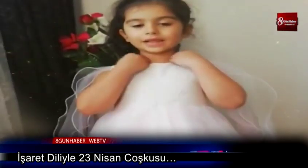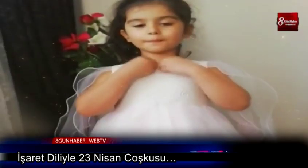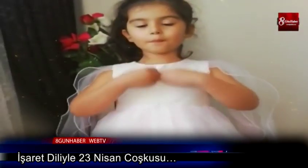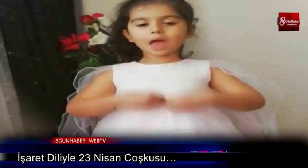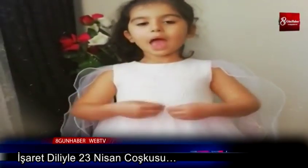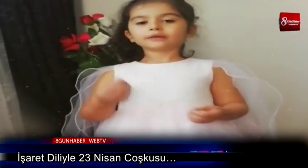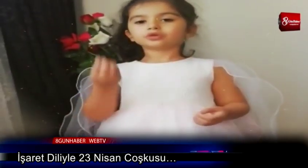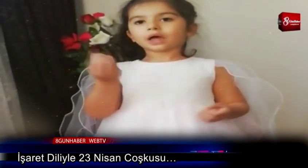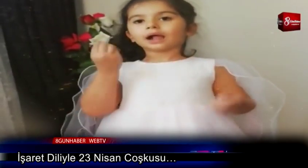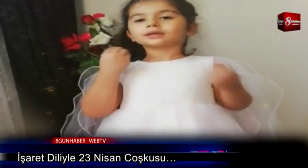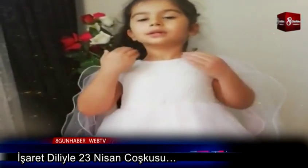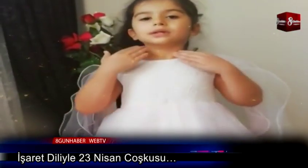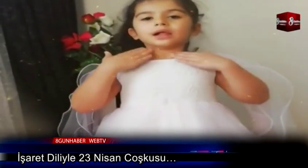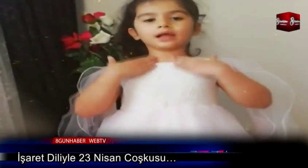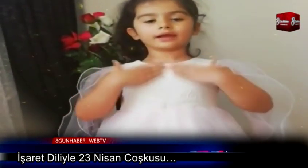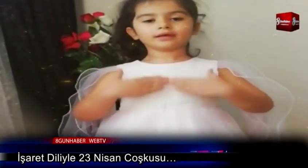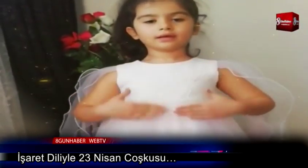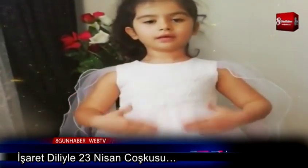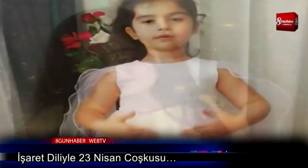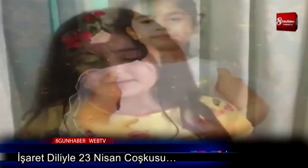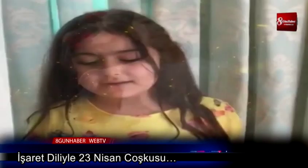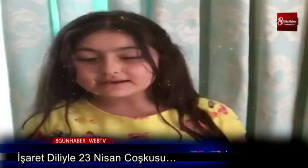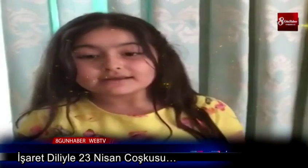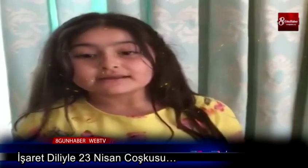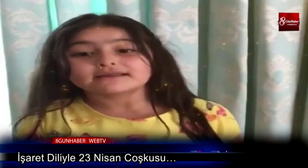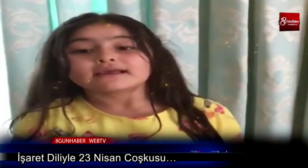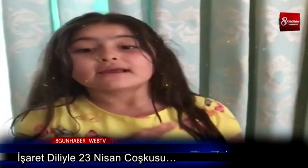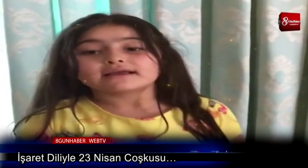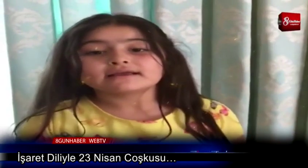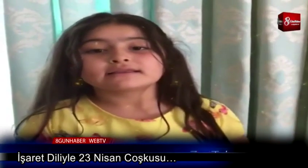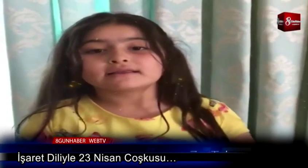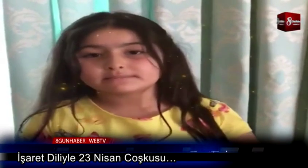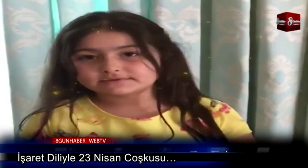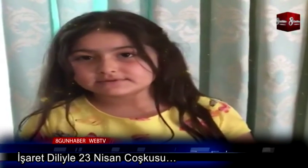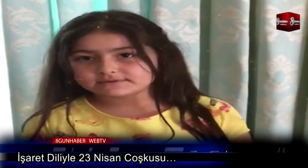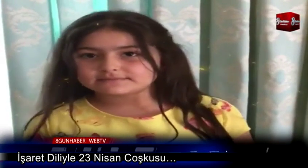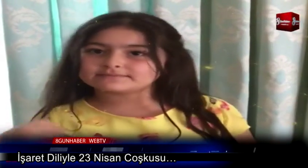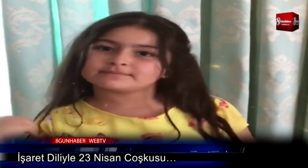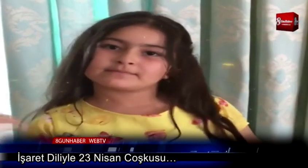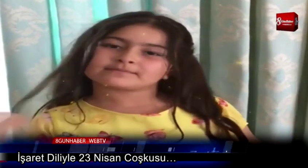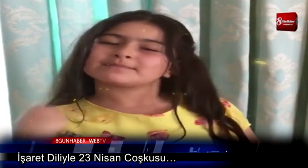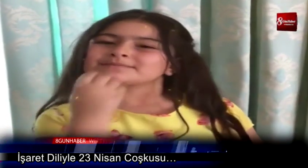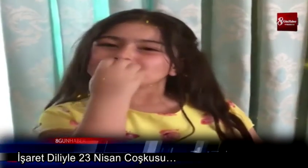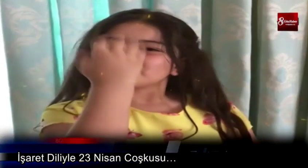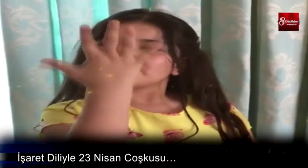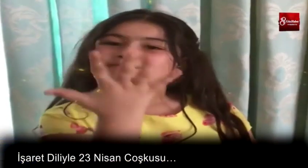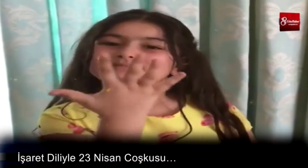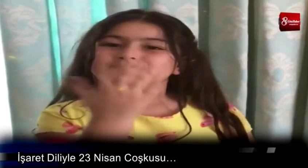Giyelim en güzel giysileri. İşitme engelli arkadaşları ve tüm dünya çocukları için hazırladıkları videoda